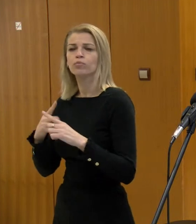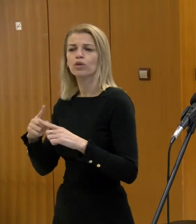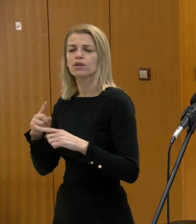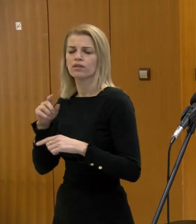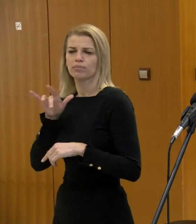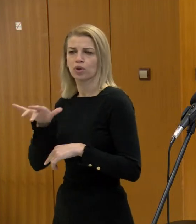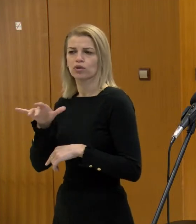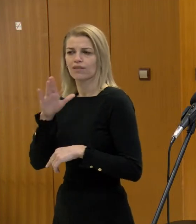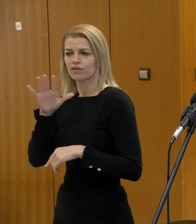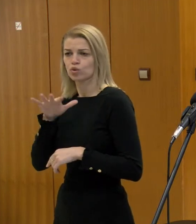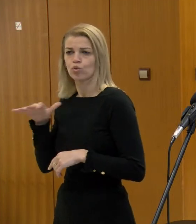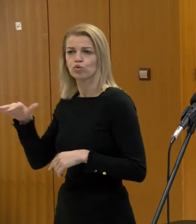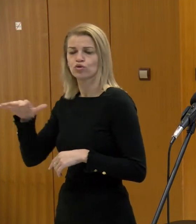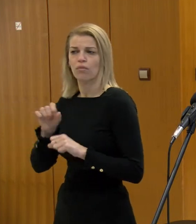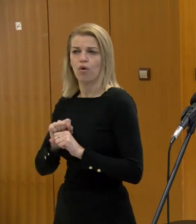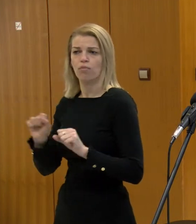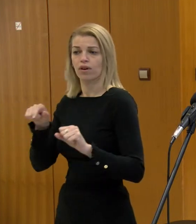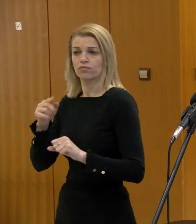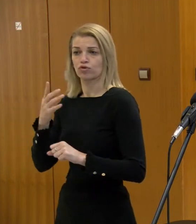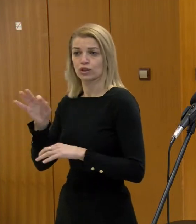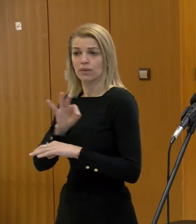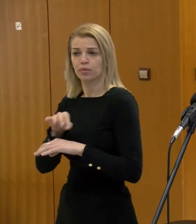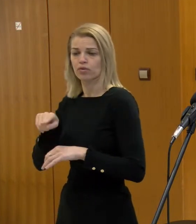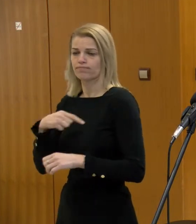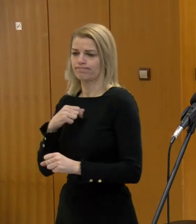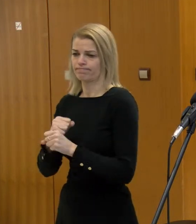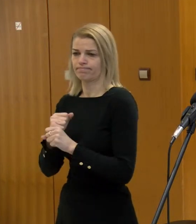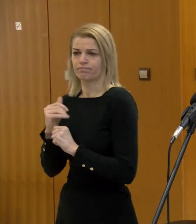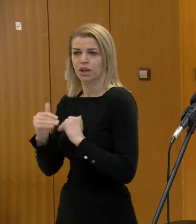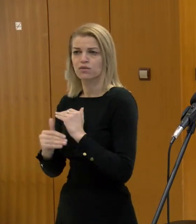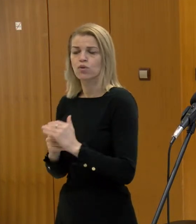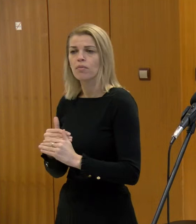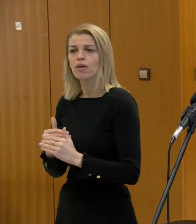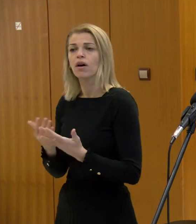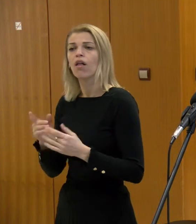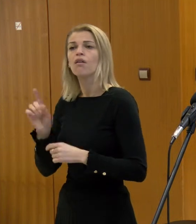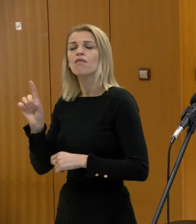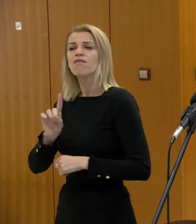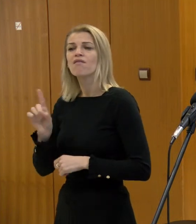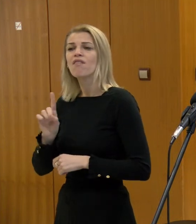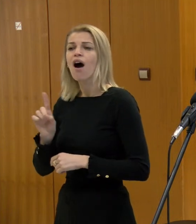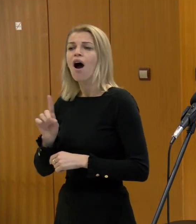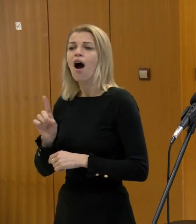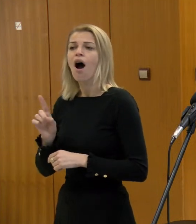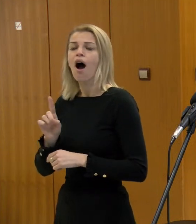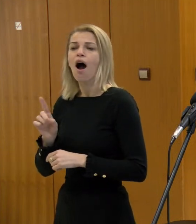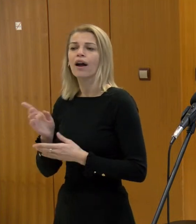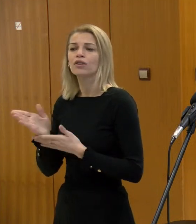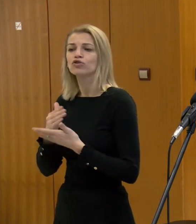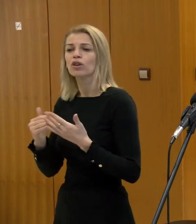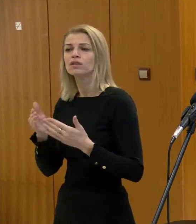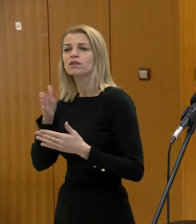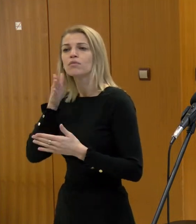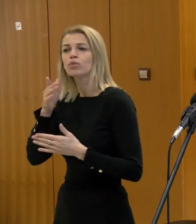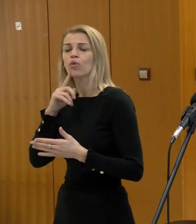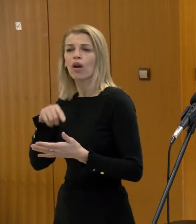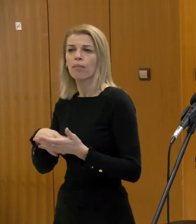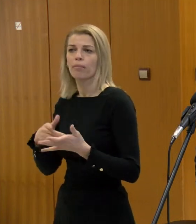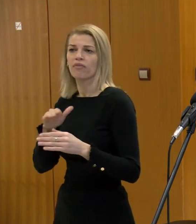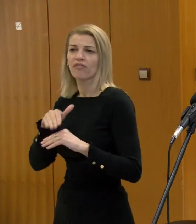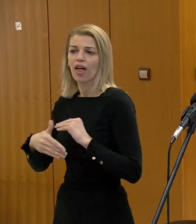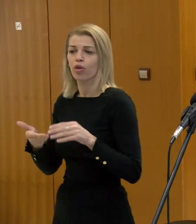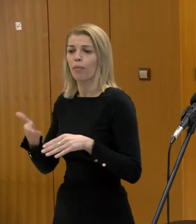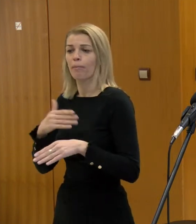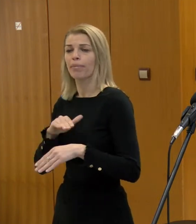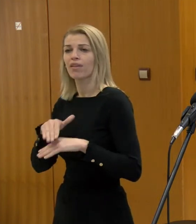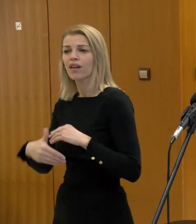obrany. Toto sú štyri projekty, na ktorých pracujeme, ale v akej fáze budú, povedzme počas leta alebo pred